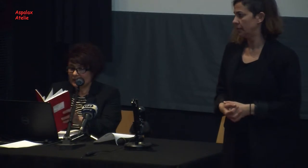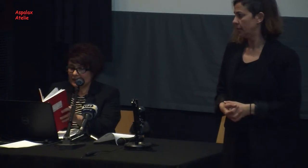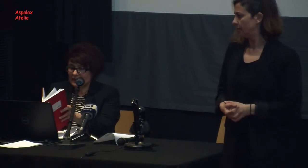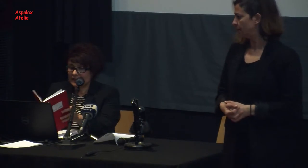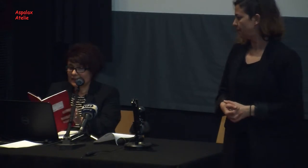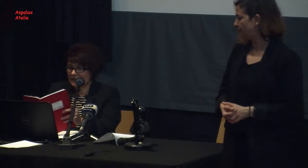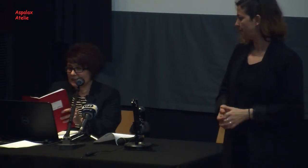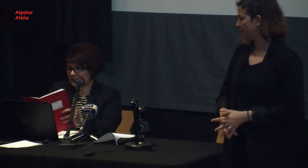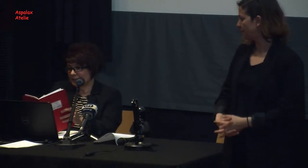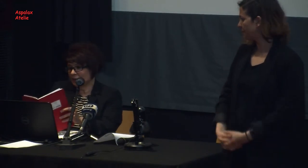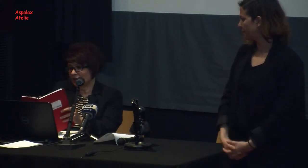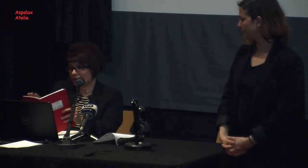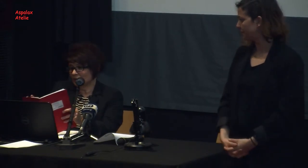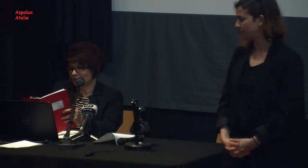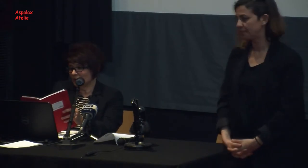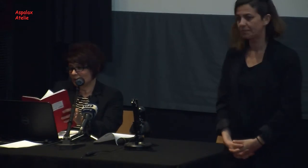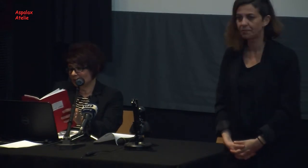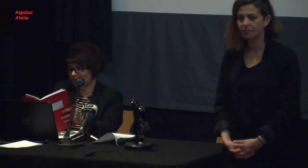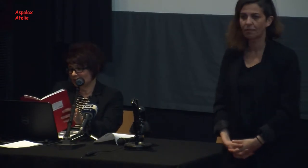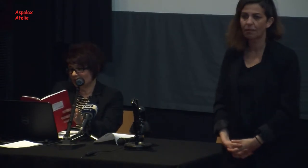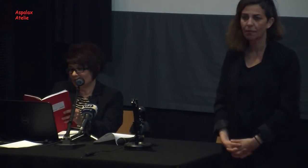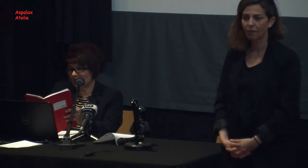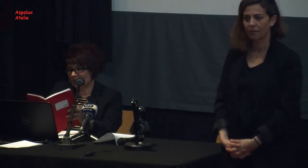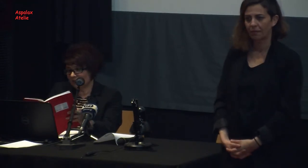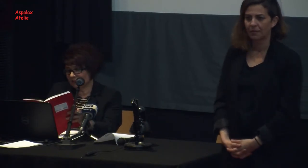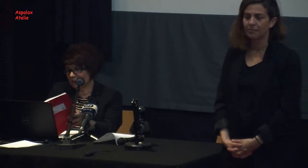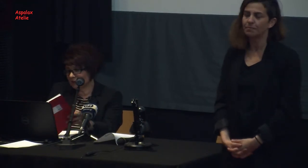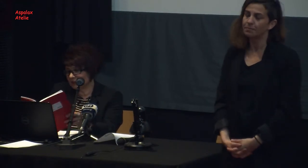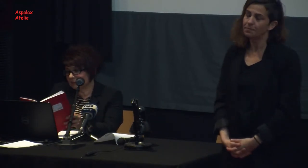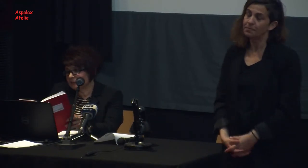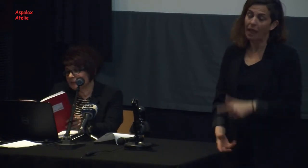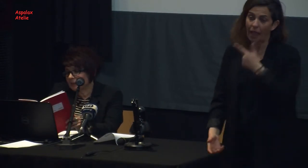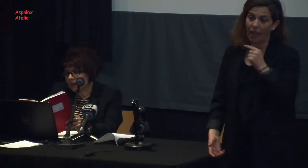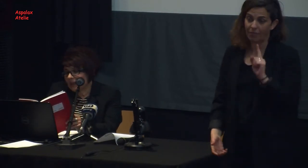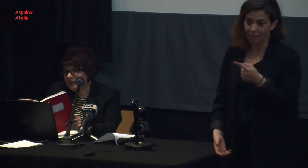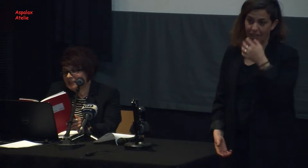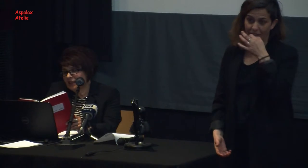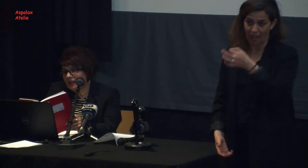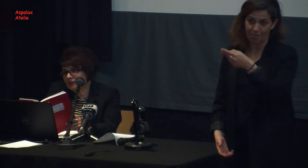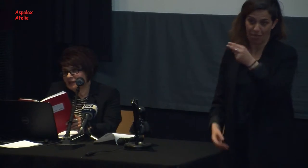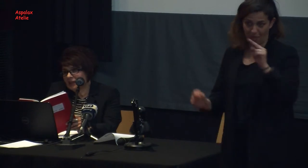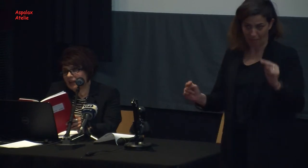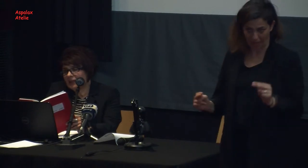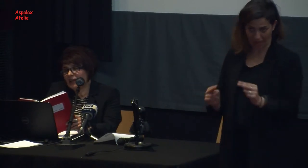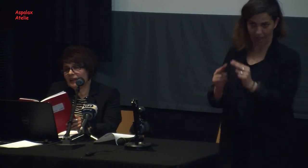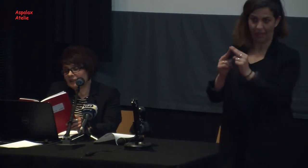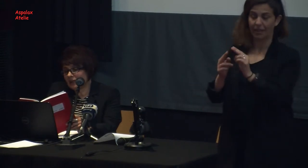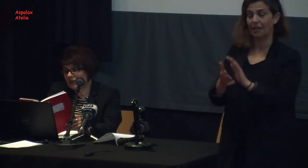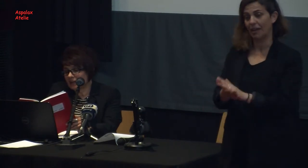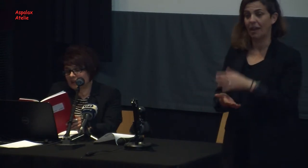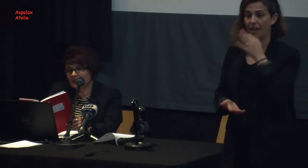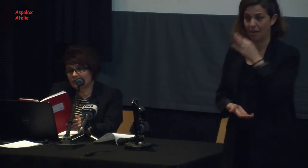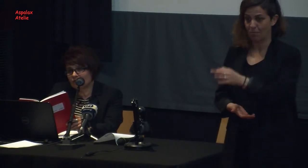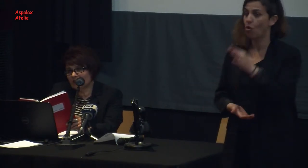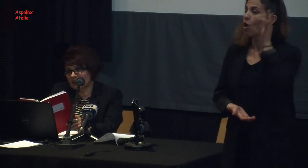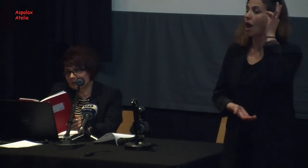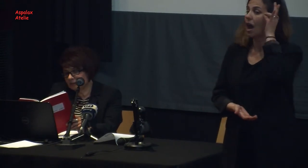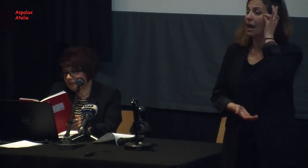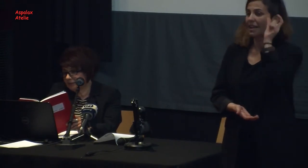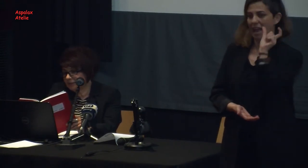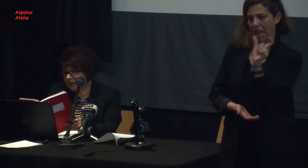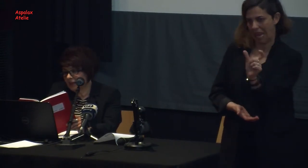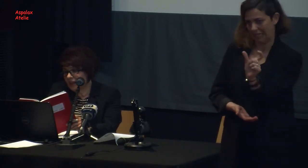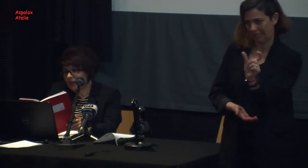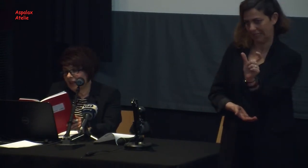Ήθελα να σας πω λίγο, μια που λέω για Γαλλία, ότι στα γαλλικά η τρέλα λέγεται φολή.